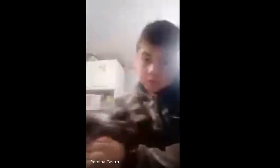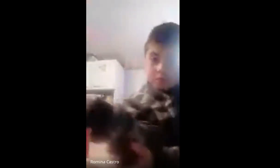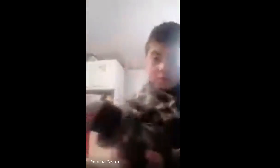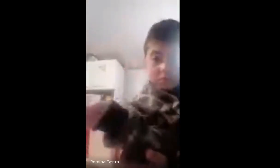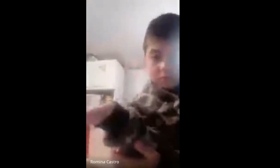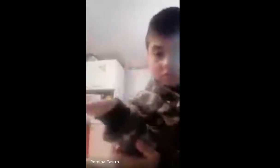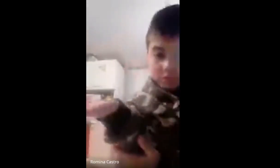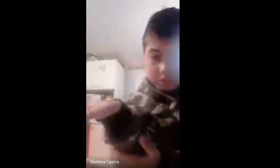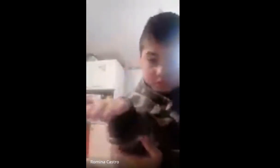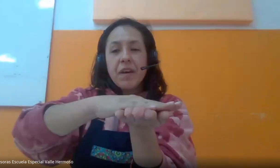Siéntate tranquilo. Un golpe